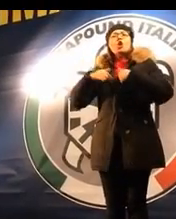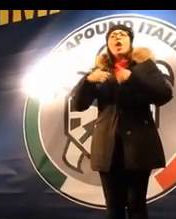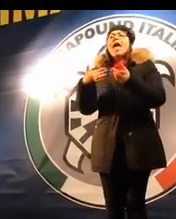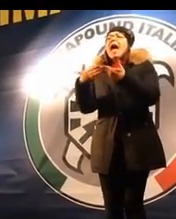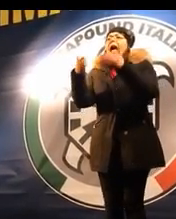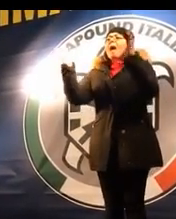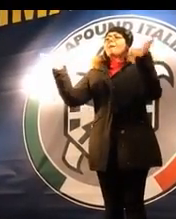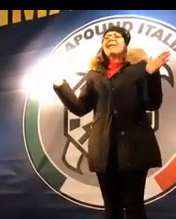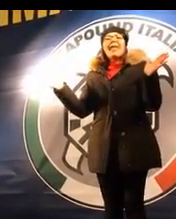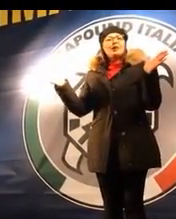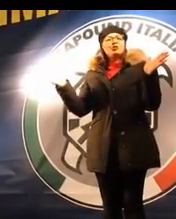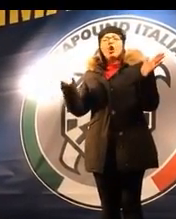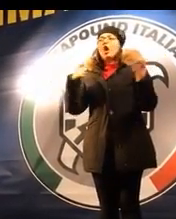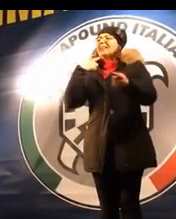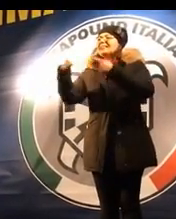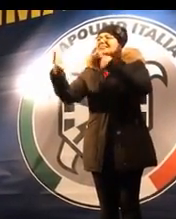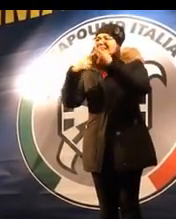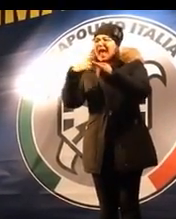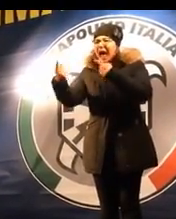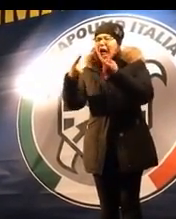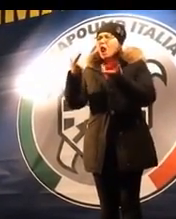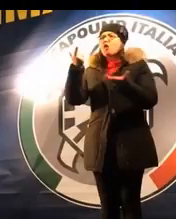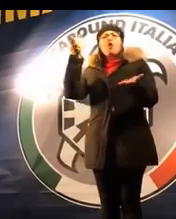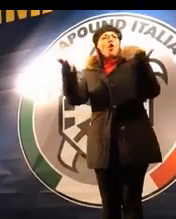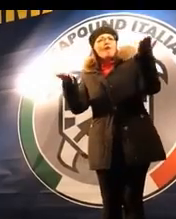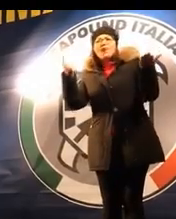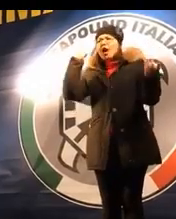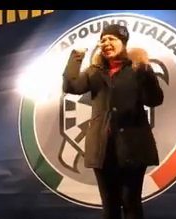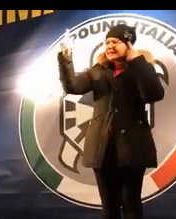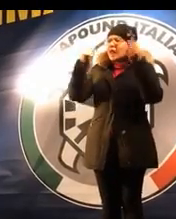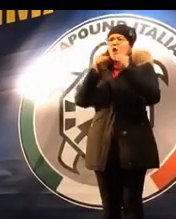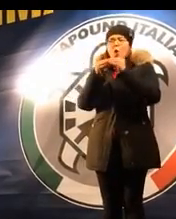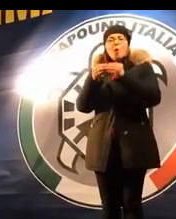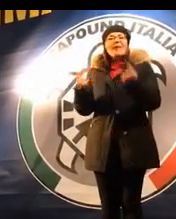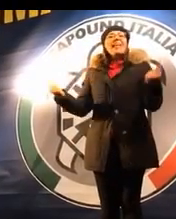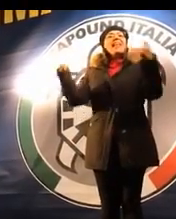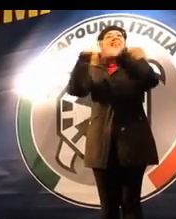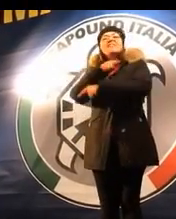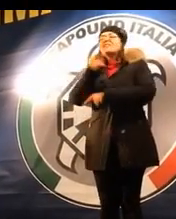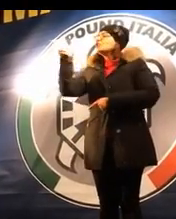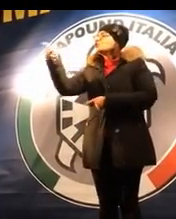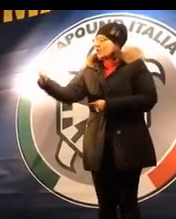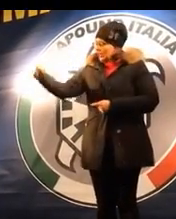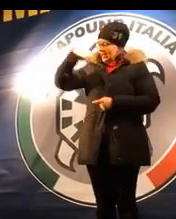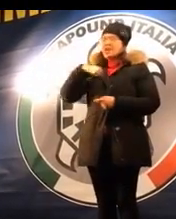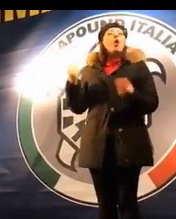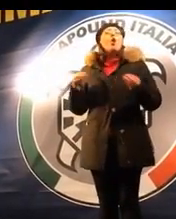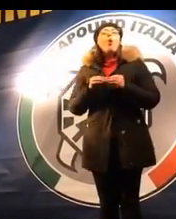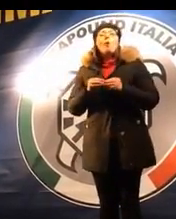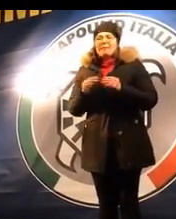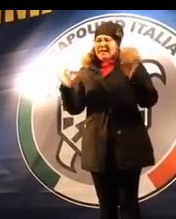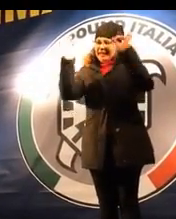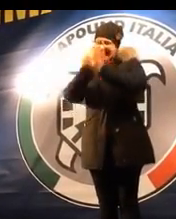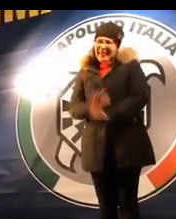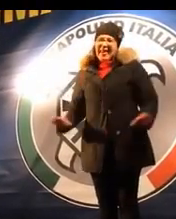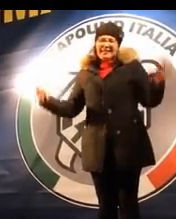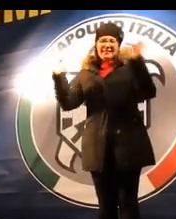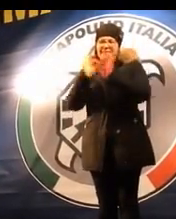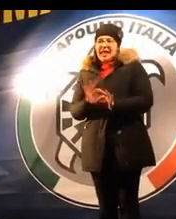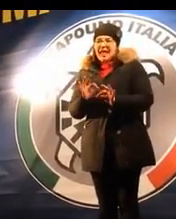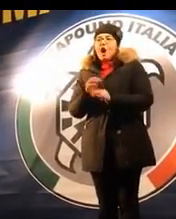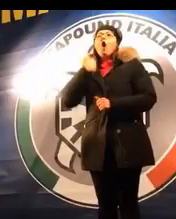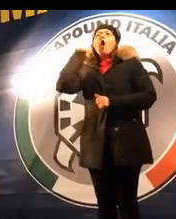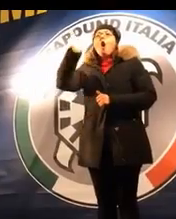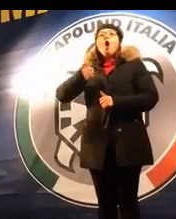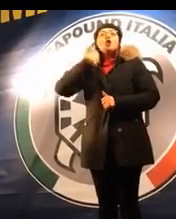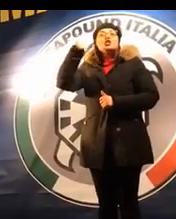al dialogo, al confronto sulle idee e sulle proposte. Dall'altra parte abbiamo trovato il nulla. Ogni giorno si parla di Casa